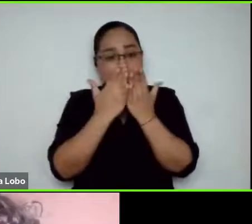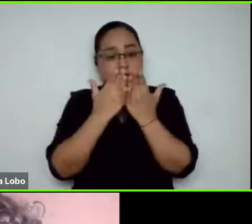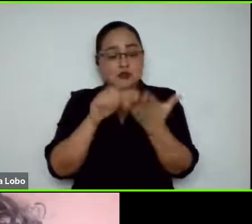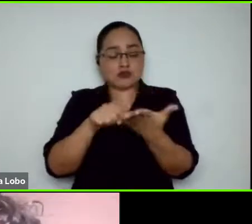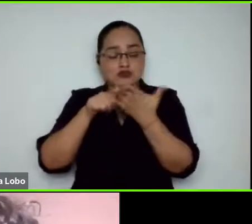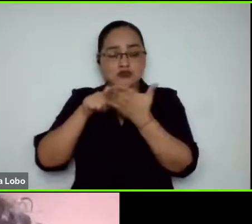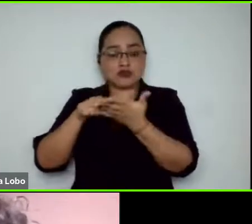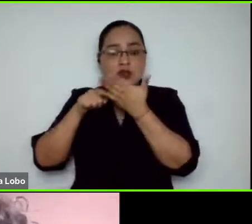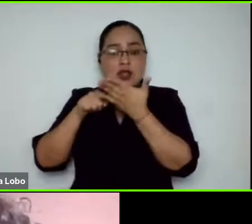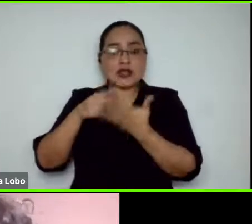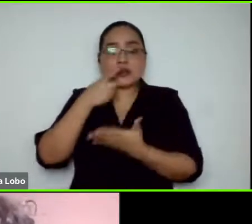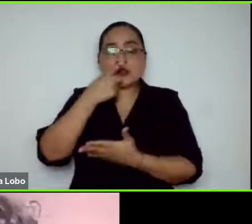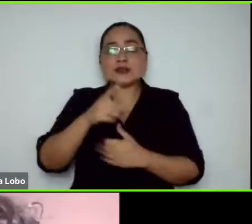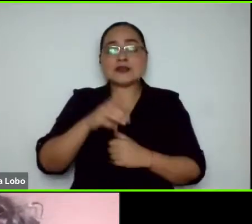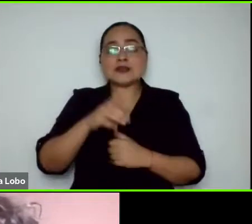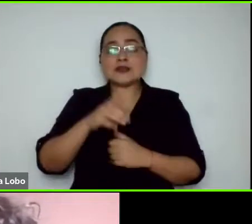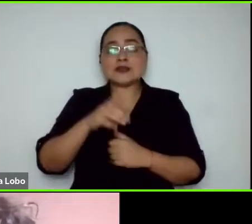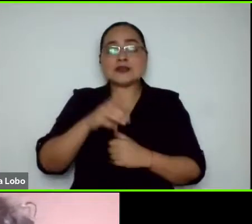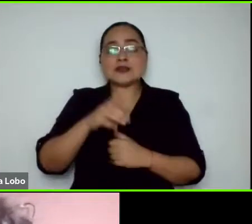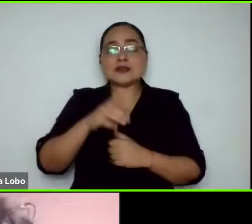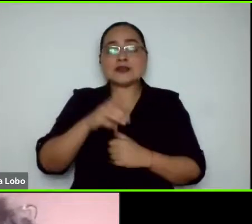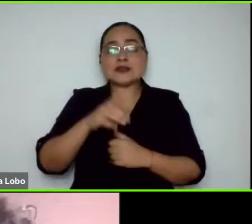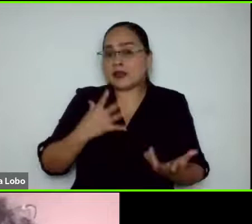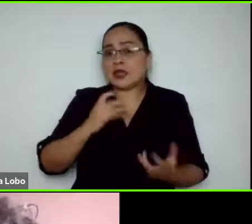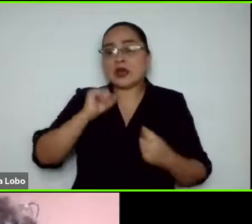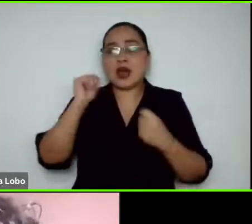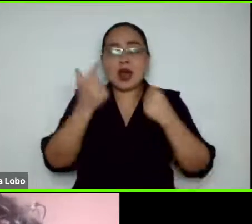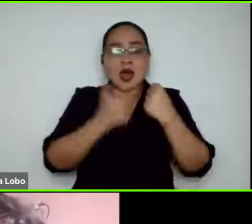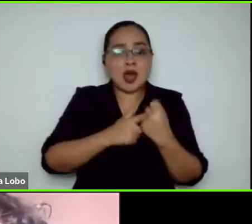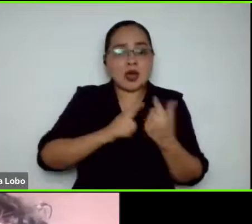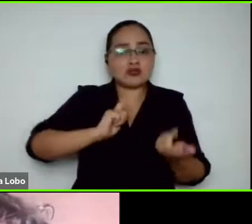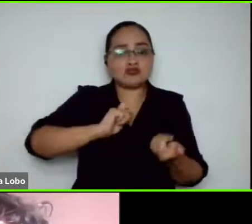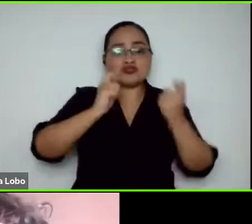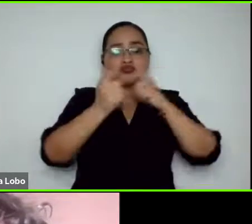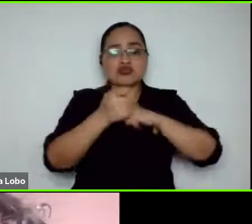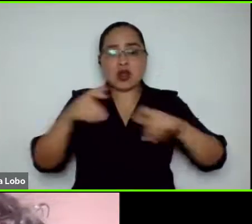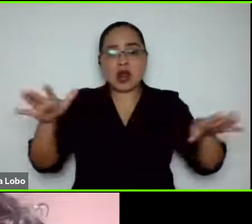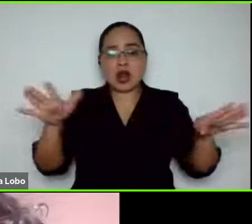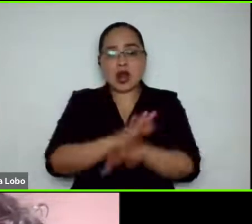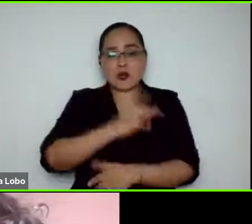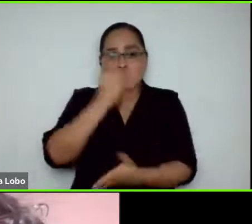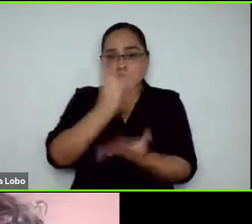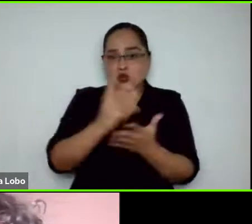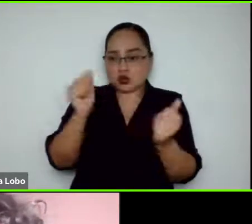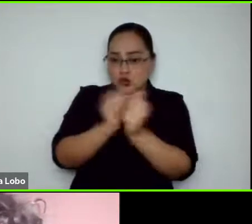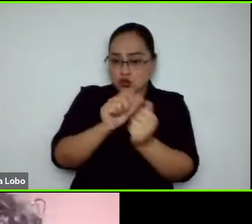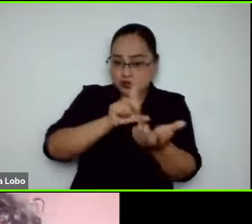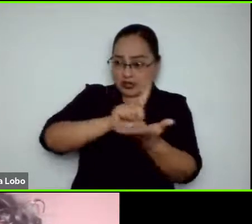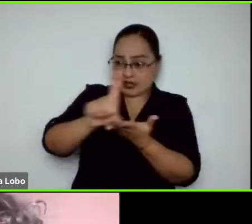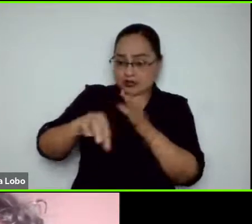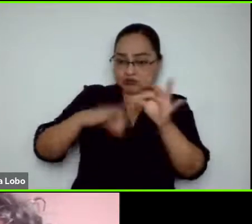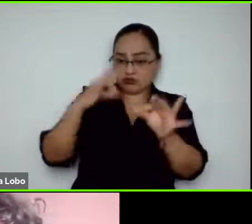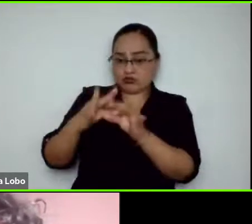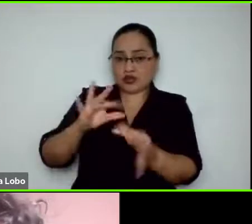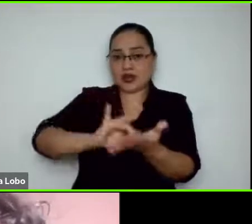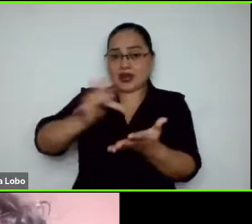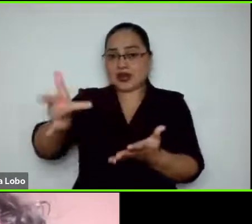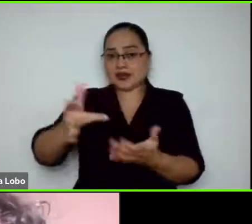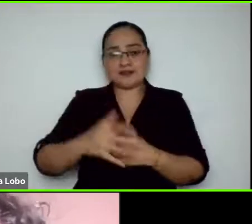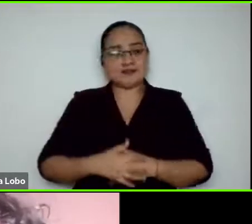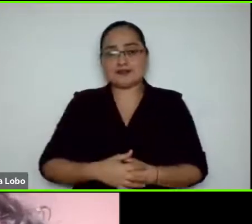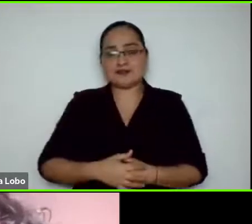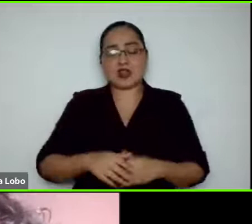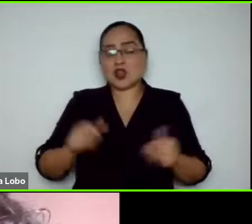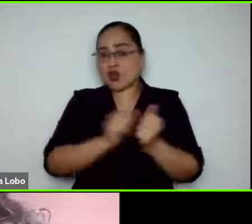es difícil esperar que una transformación de gran calado se logre solo a través de los derechos. De los derechos y a través de los